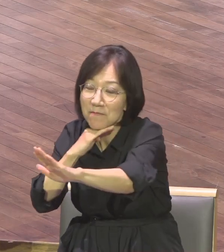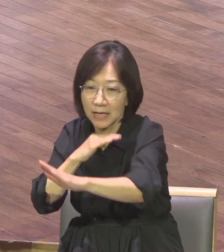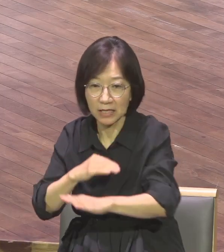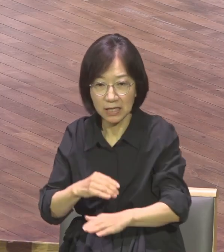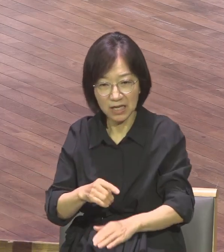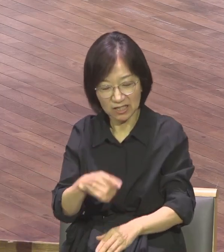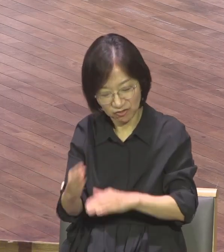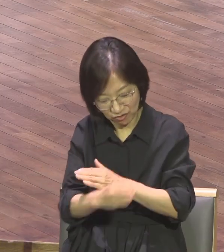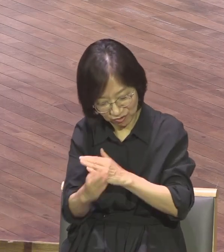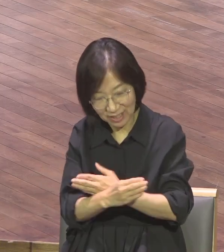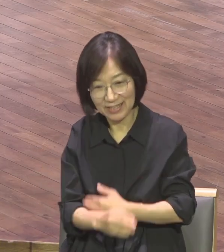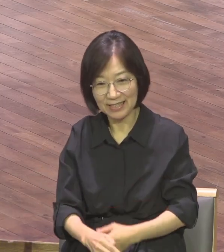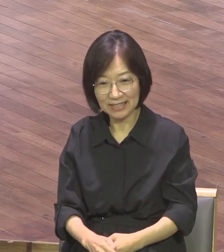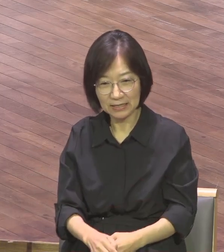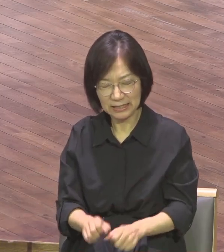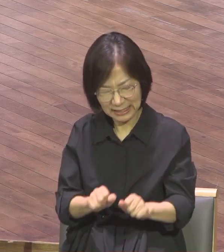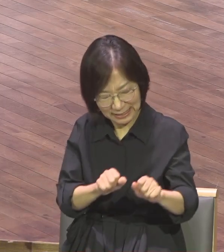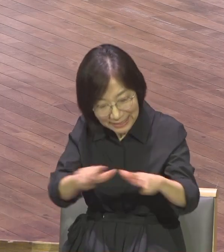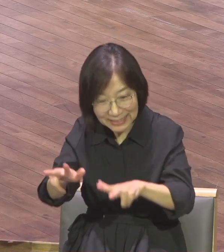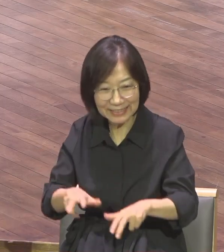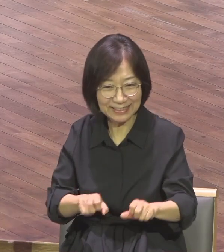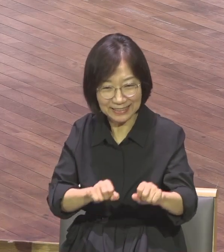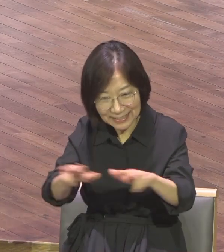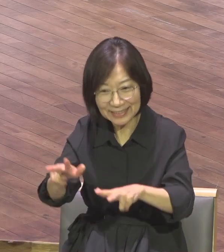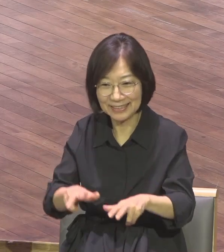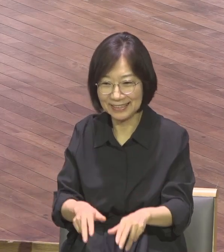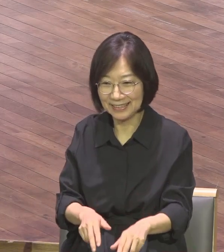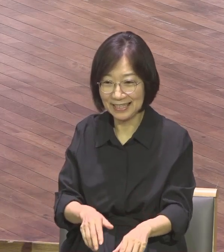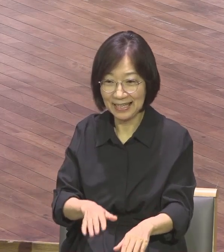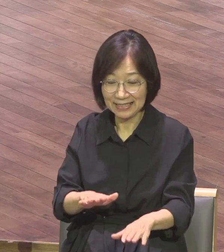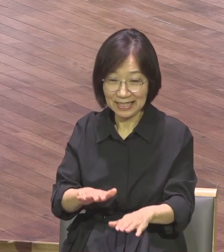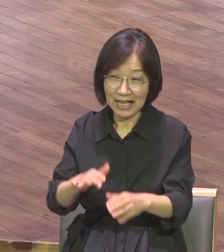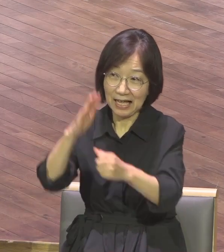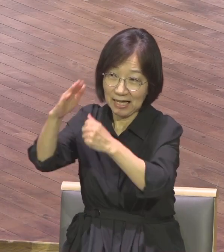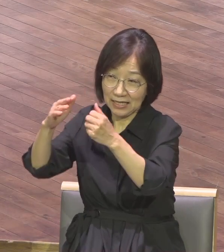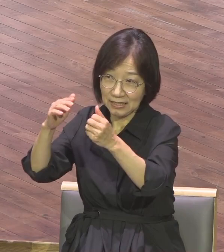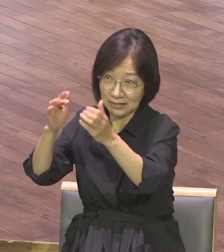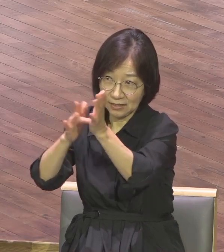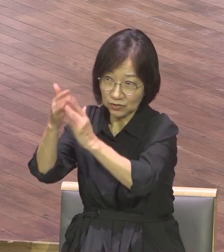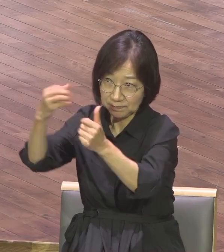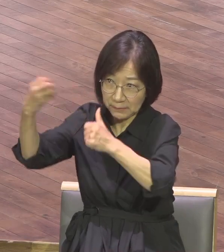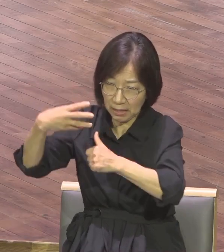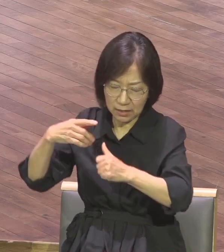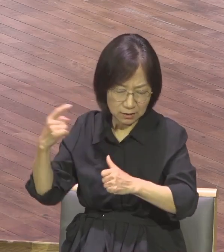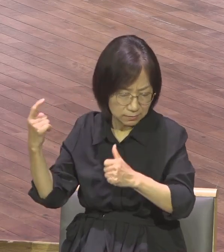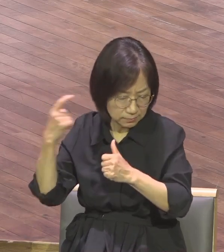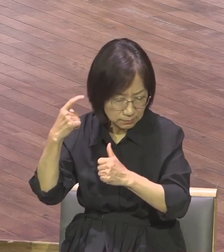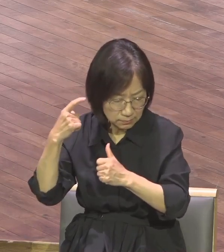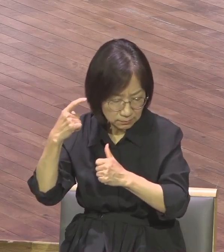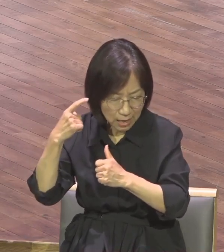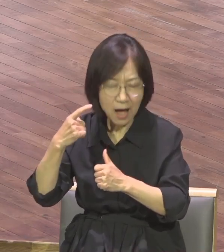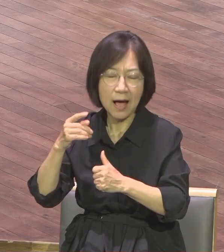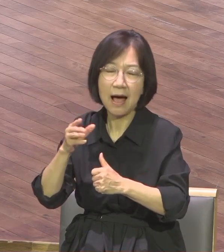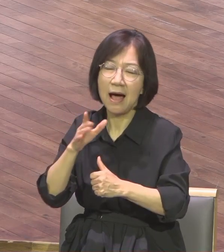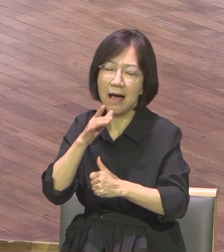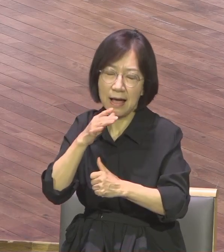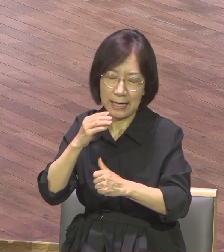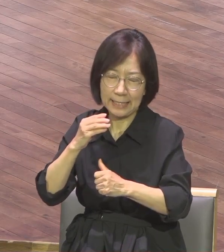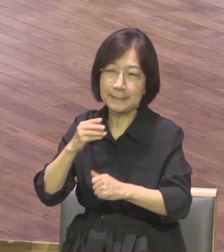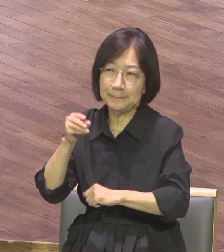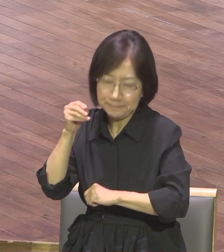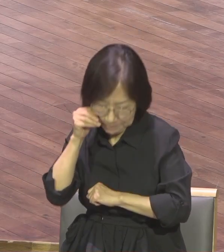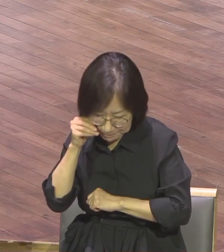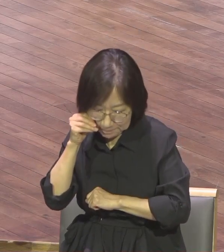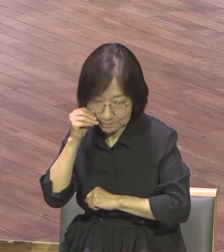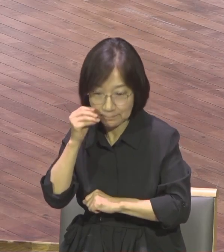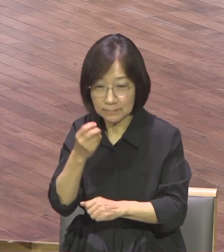즉시로 사울을 찾아가지요. 이처럼 하나님의 택한 그릇의 특징이 있습니다. 하나님 쓰시는